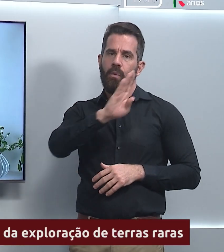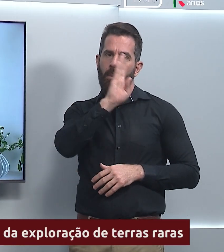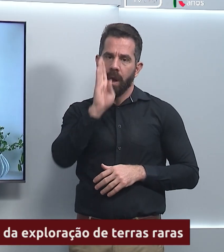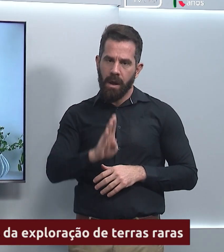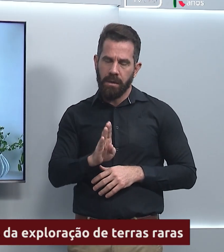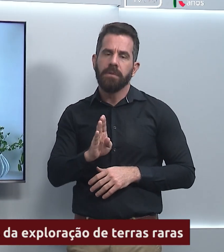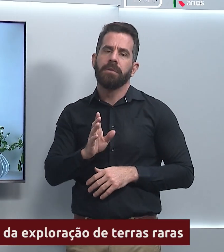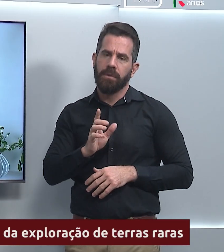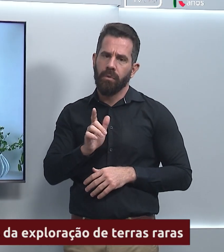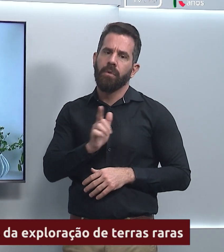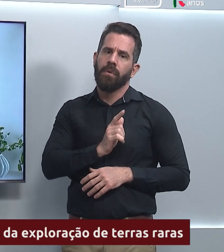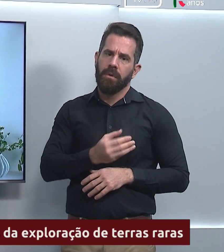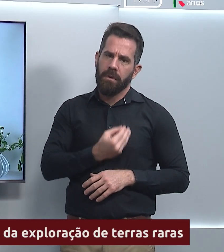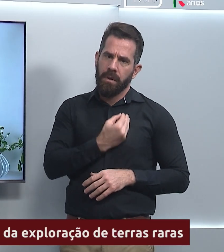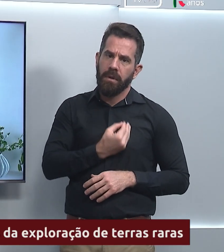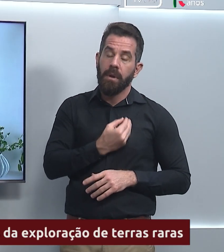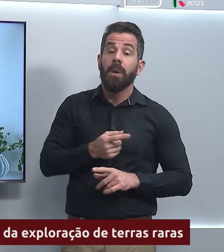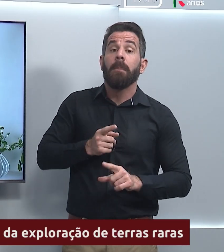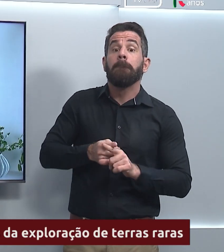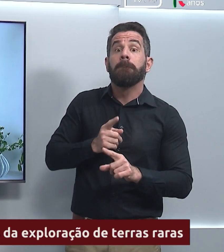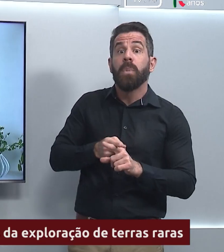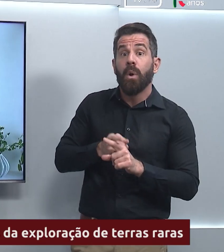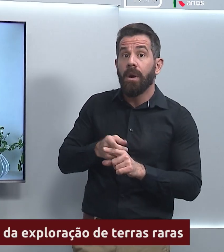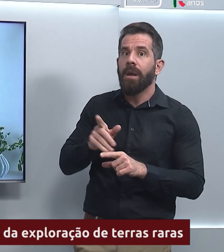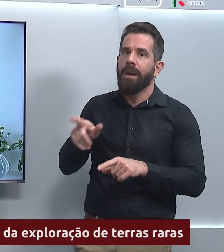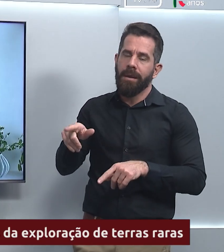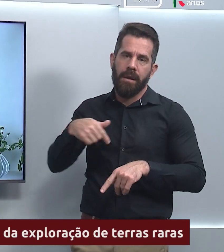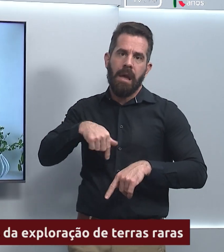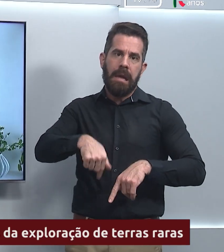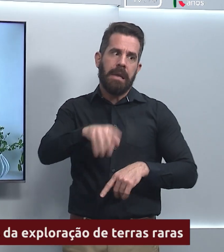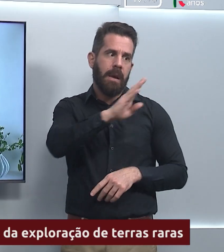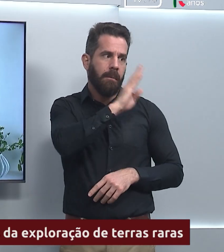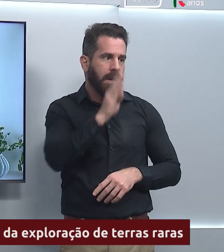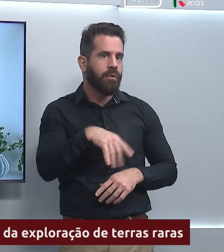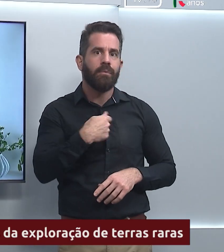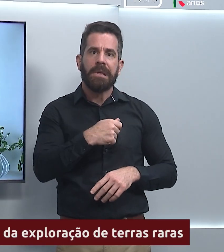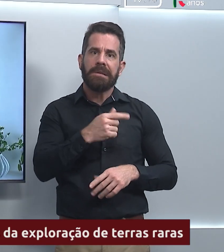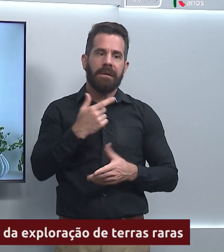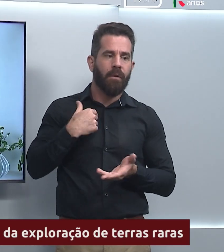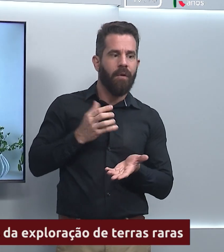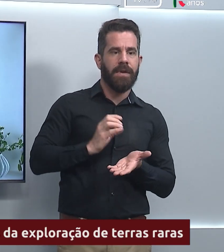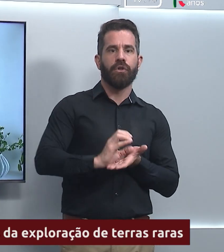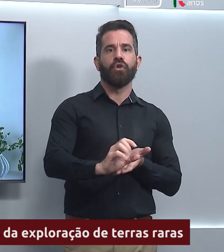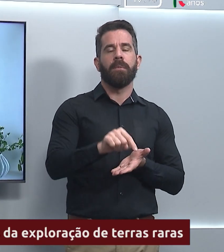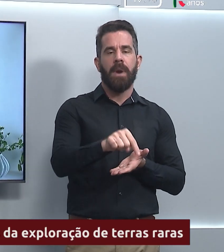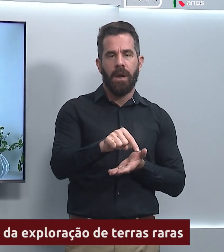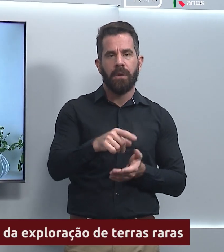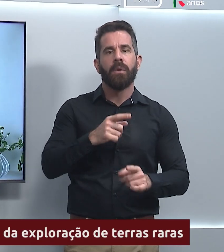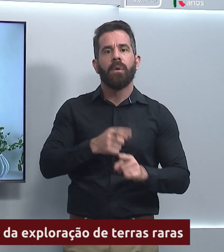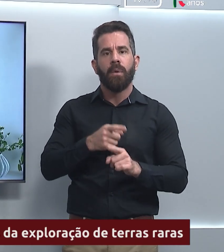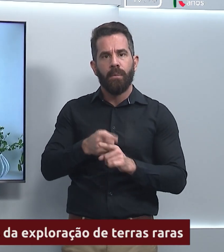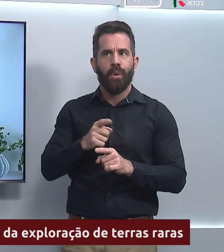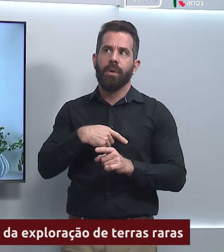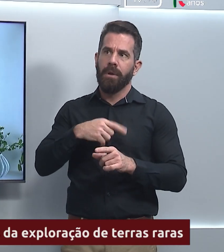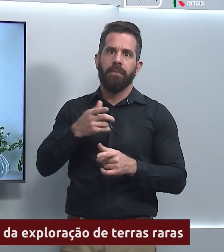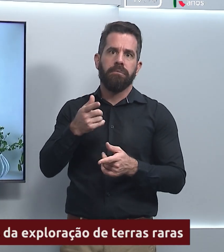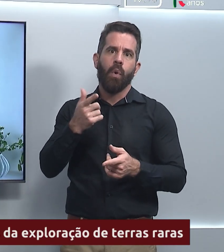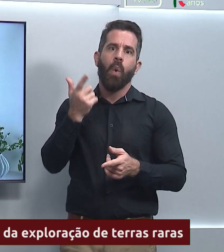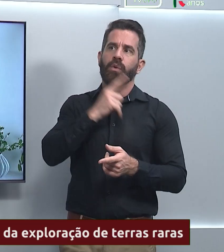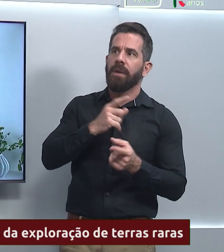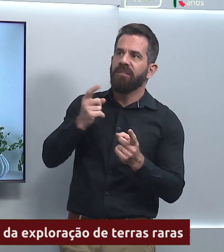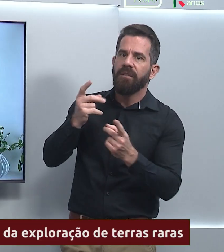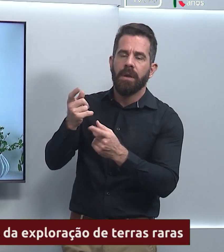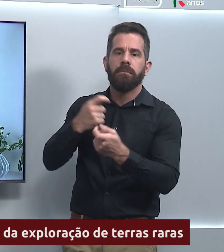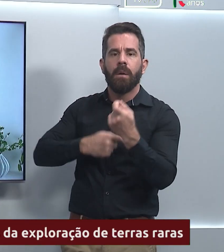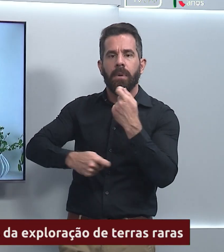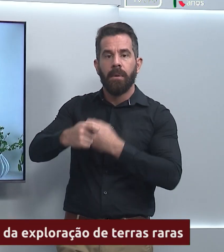financeiros vêm da comercialização das suas commodities ou dos seus produtos. E esses elementos químicos, os terras raras, eles são elementos chamados,